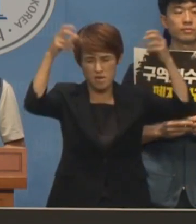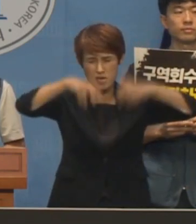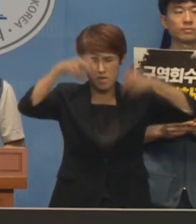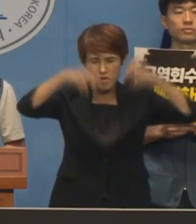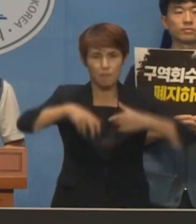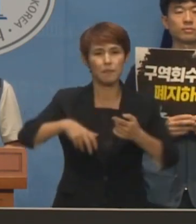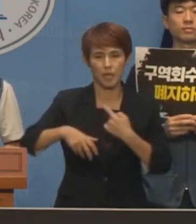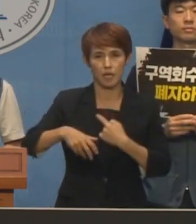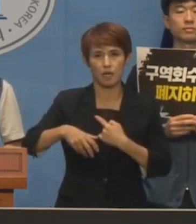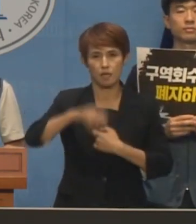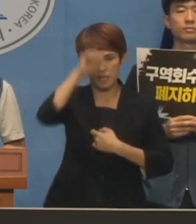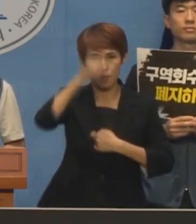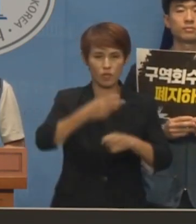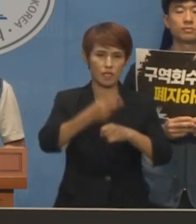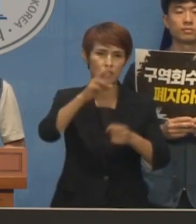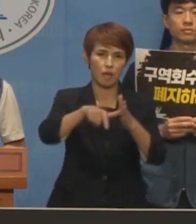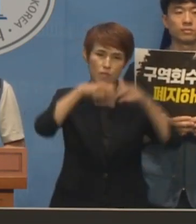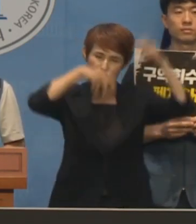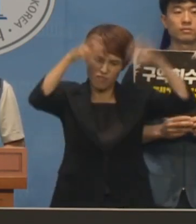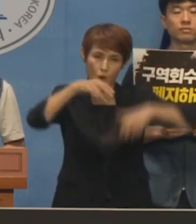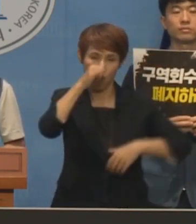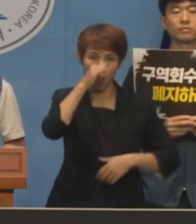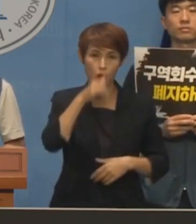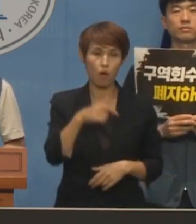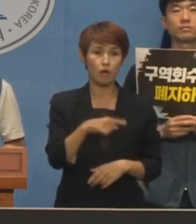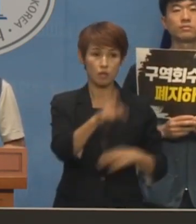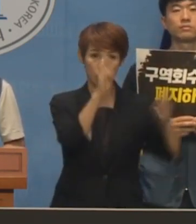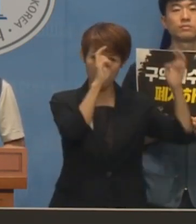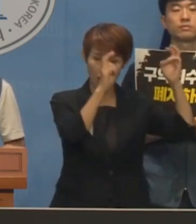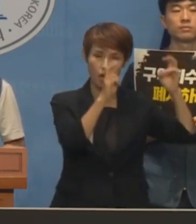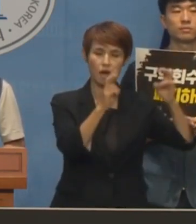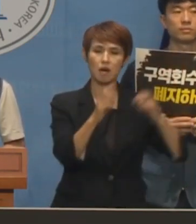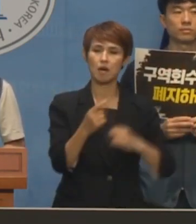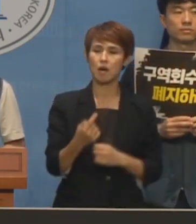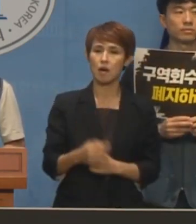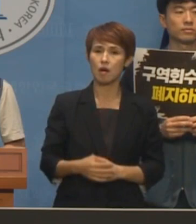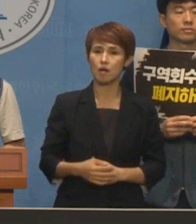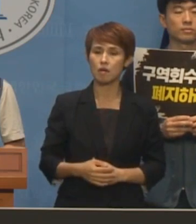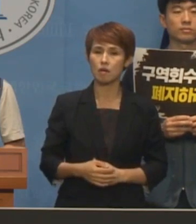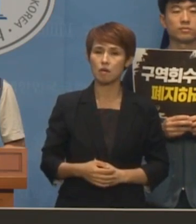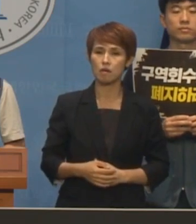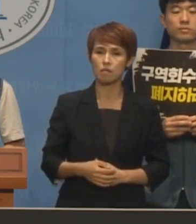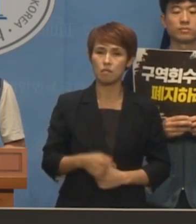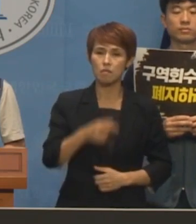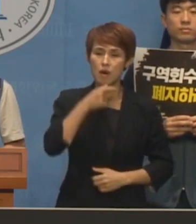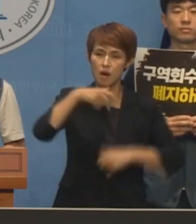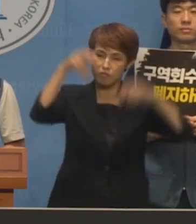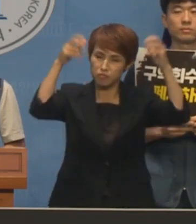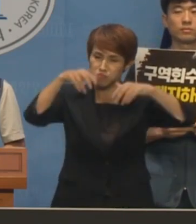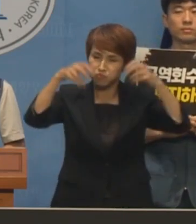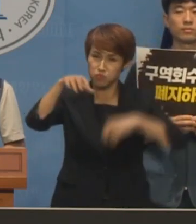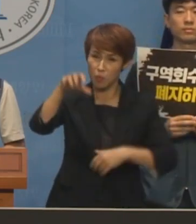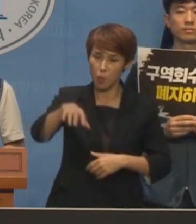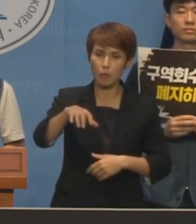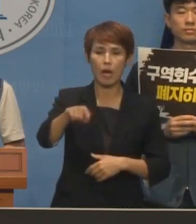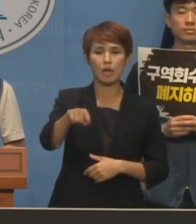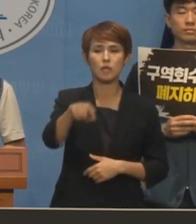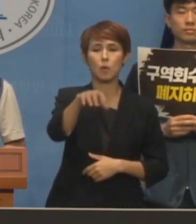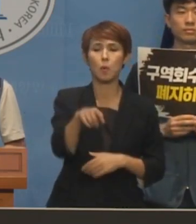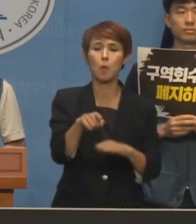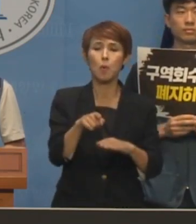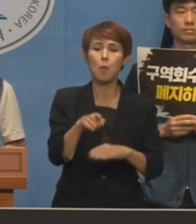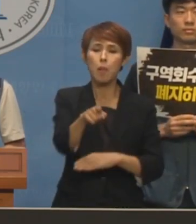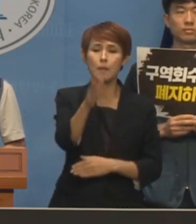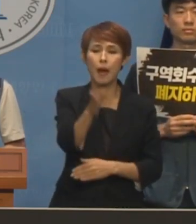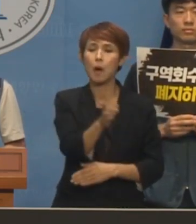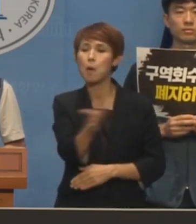그러나 팡은 전날 저녁 7시경 침수지역 회라는 원론적인 내용에 문자만 보낸뒤